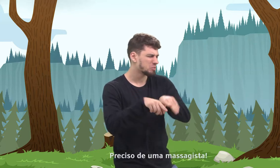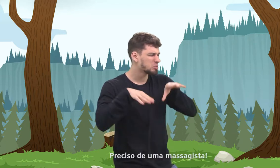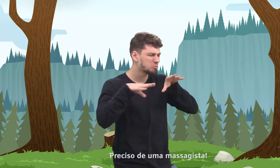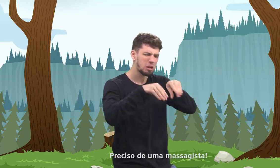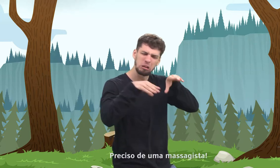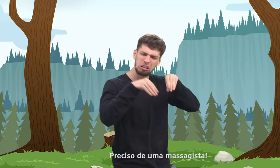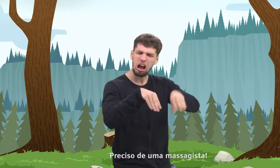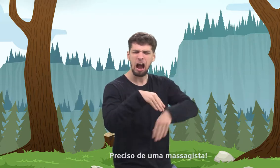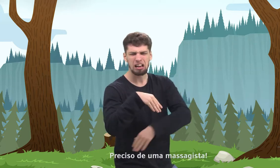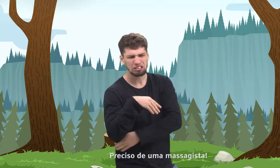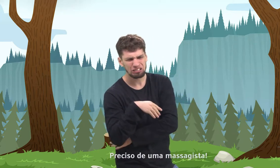massagista